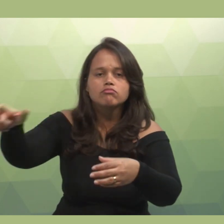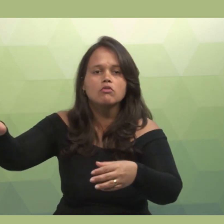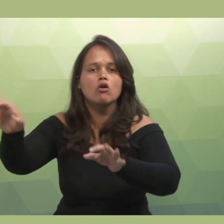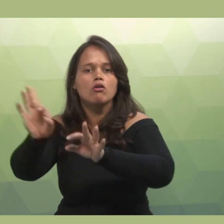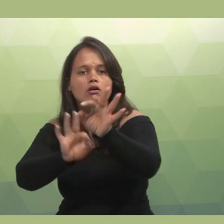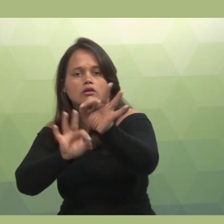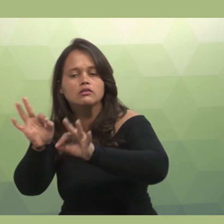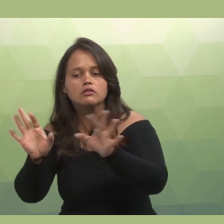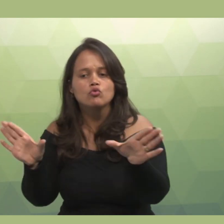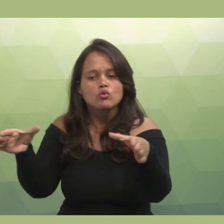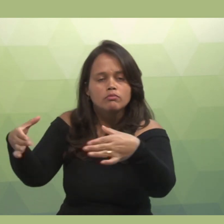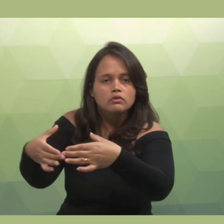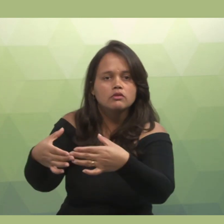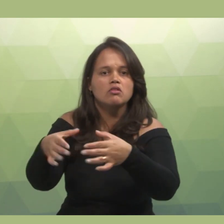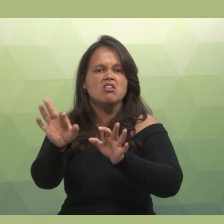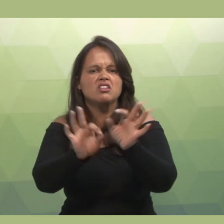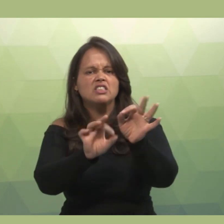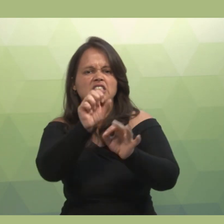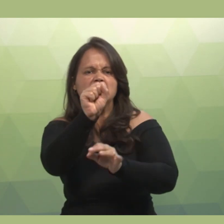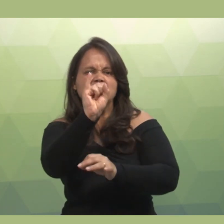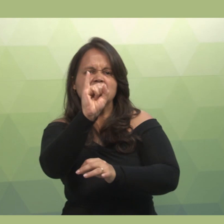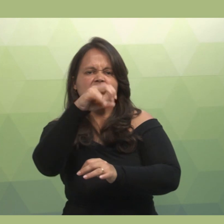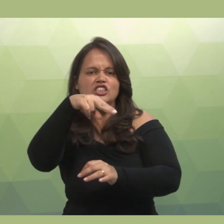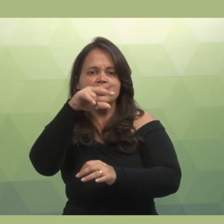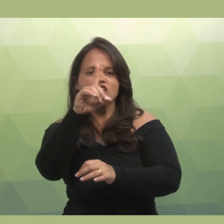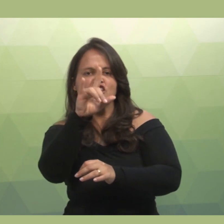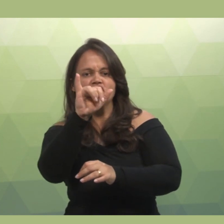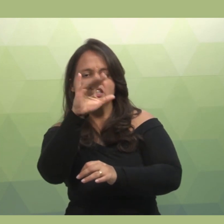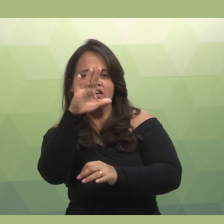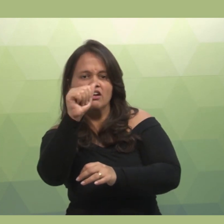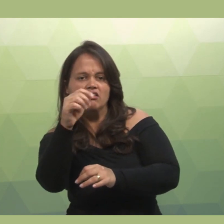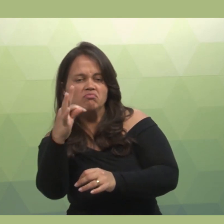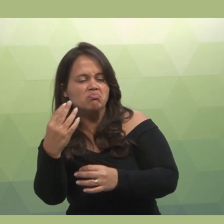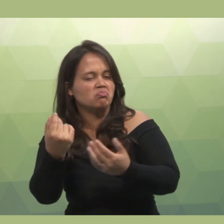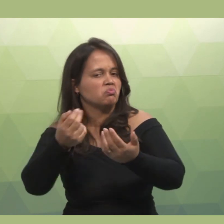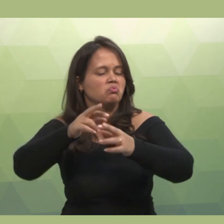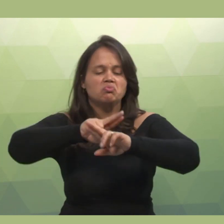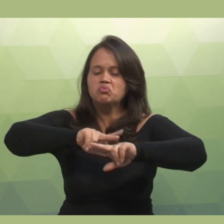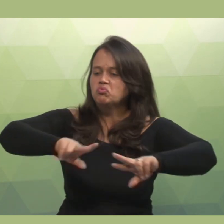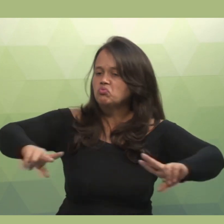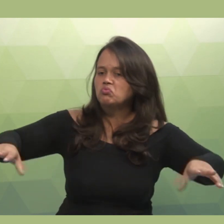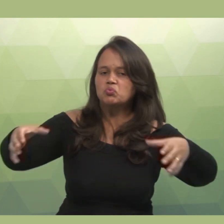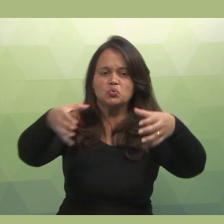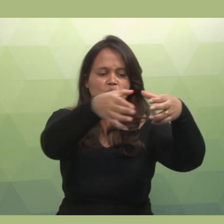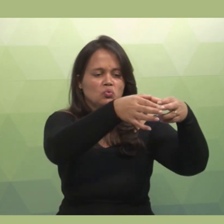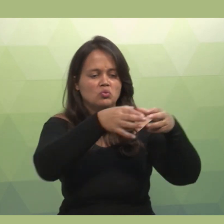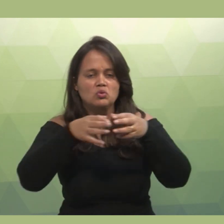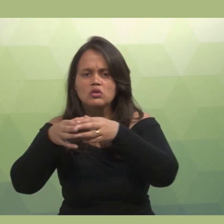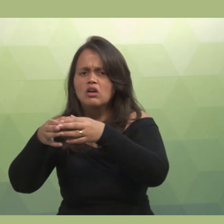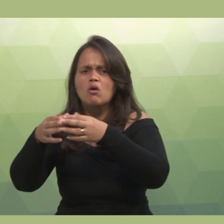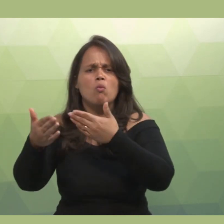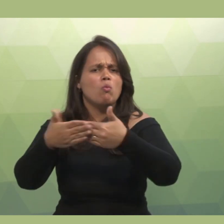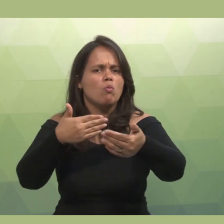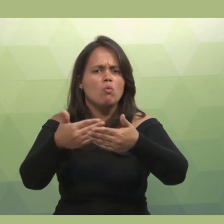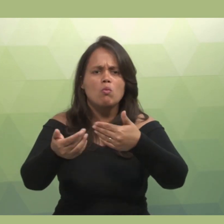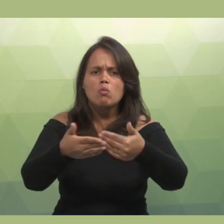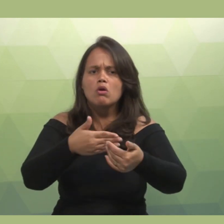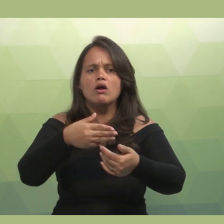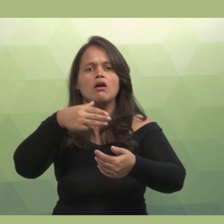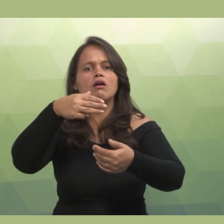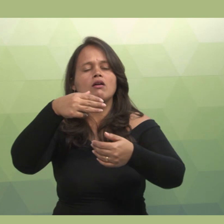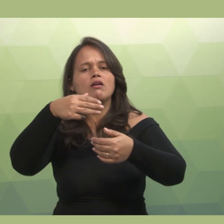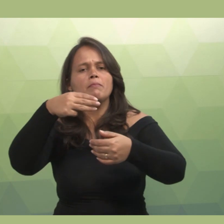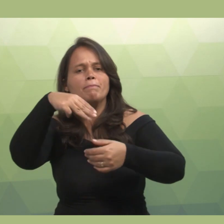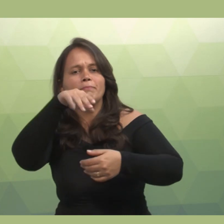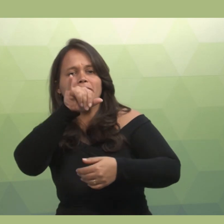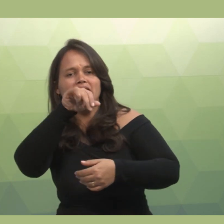cidadãos, associação comunitária, organização sindical, entidade de classe ou outra legalmente constituída,